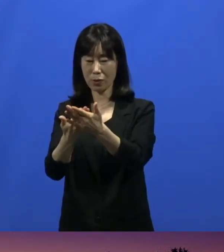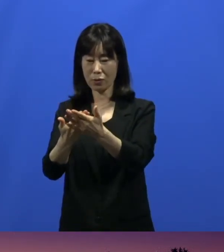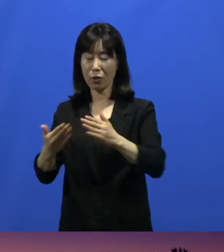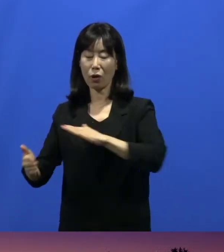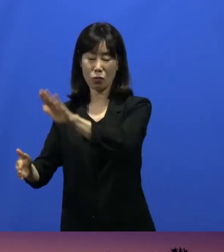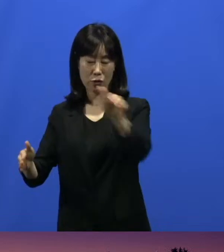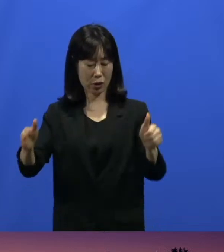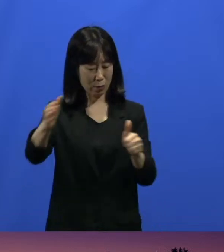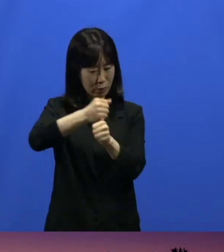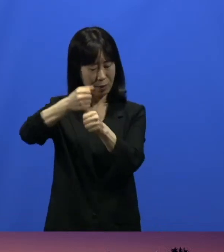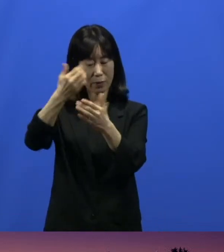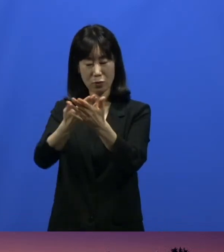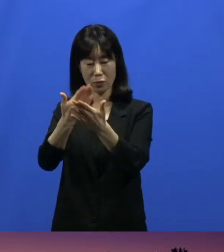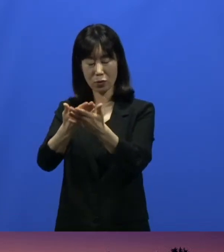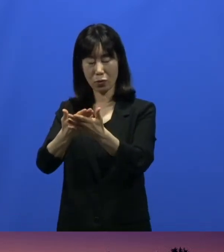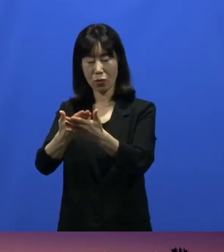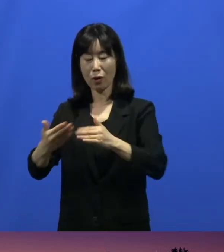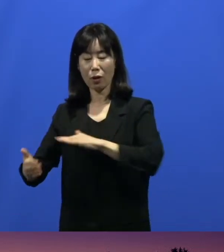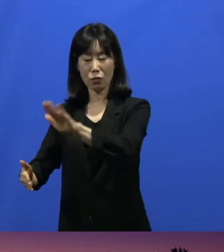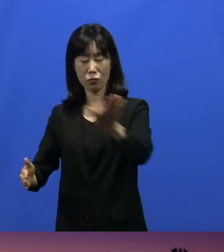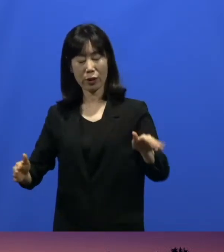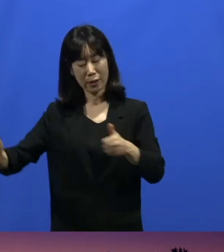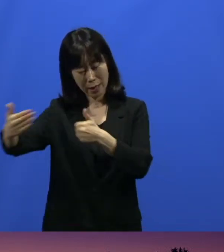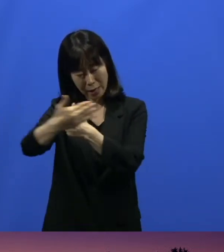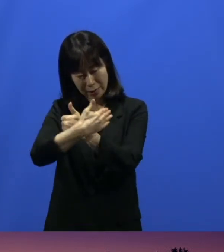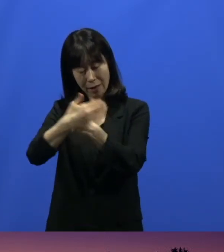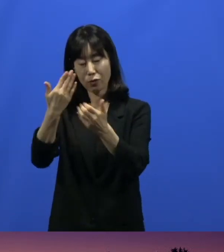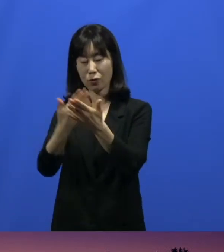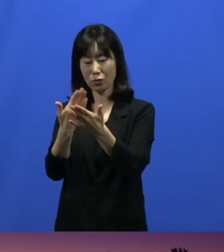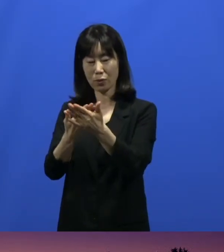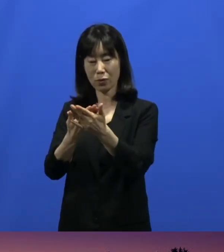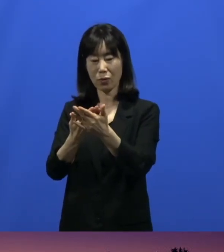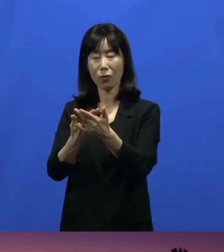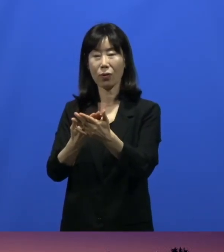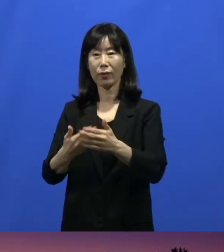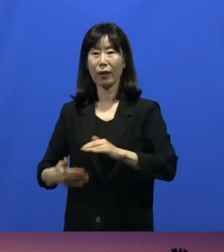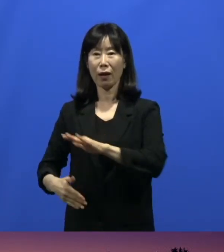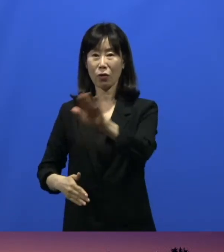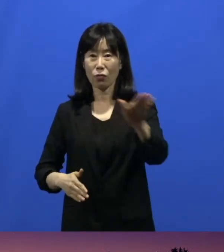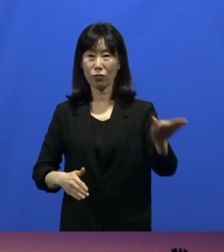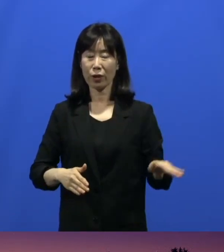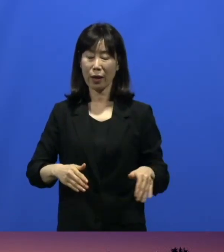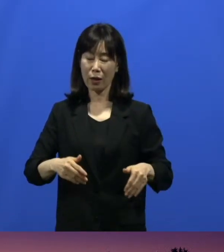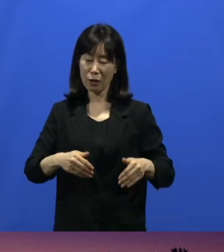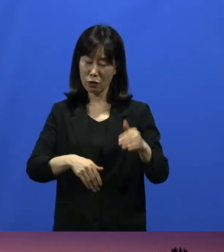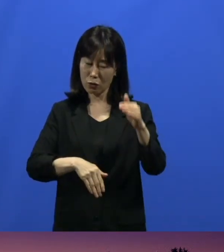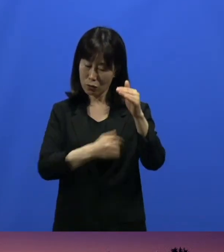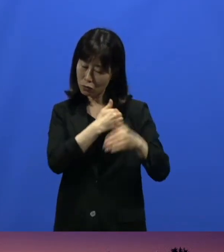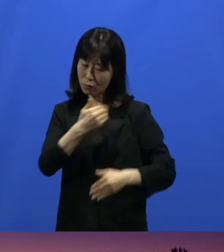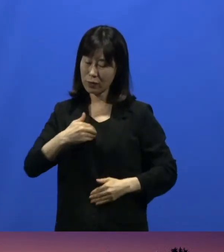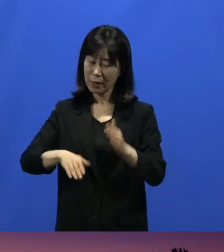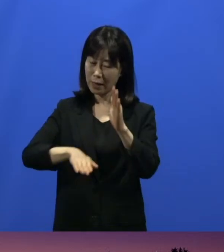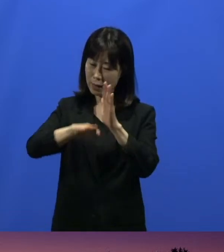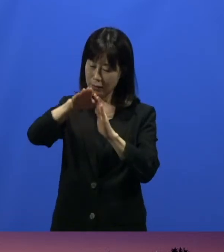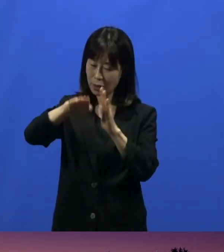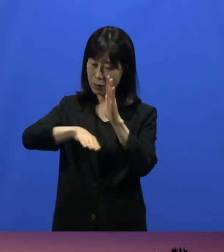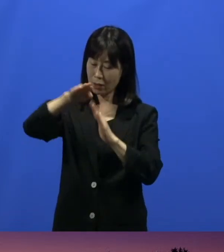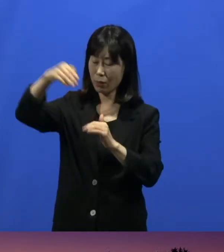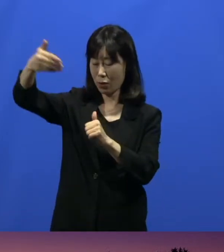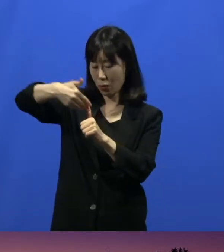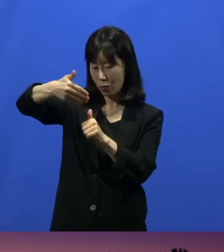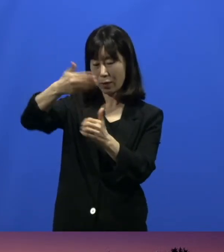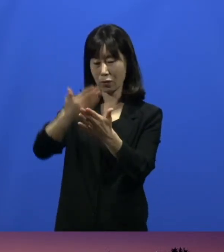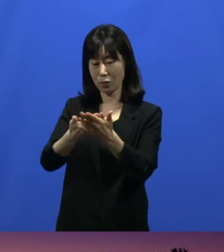붙잡아 주시고 우리를 안아주시고 우리에게 당신의 것들로 충만하게 채워 주시옵소서. 그래서 그